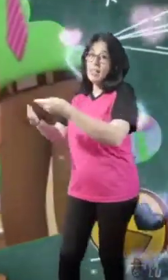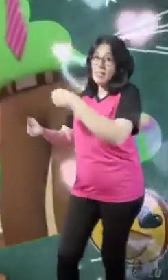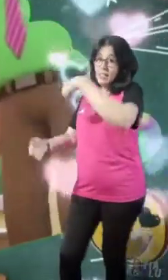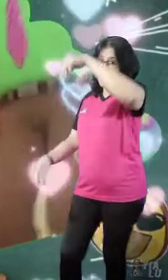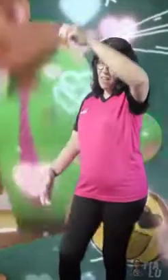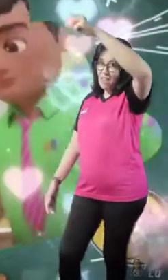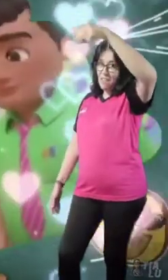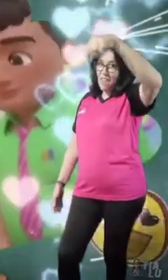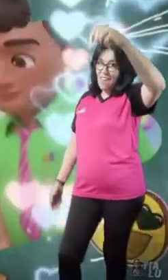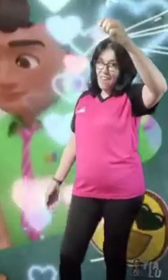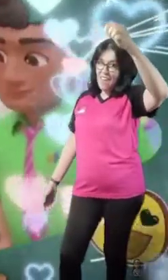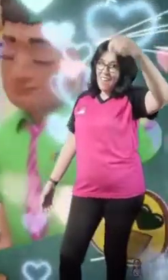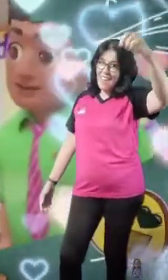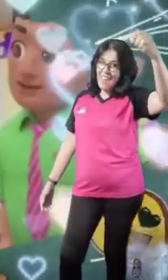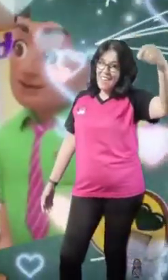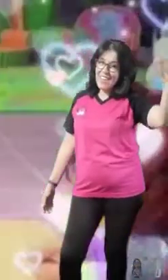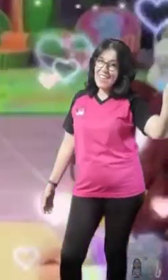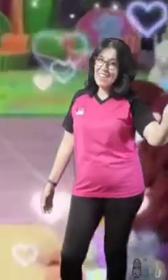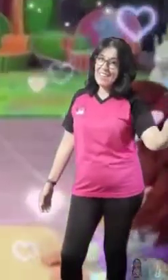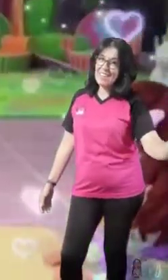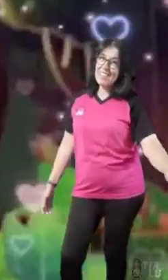ler e escrever.